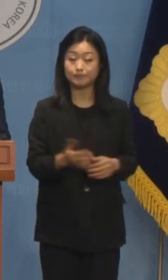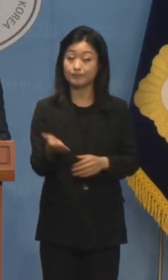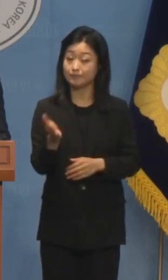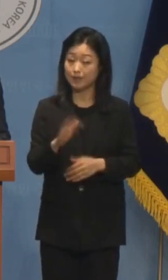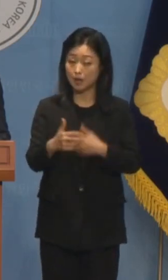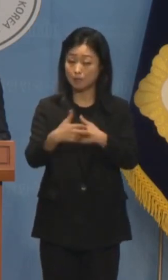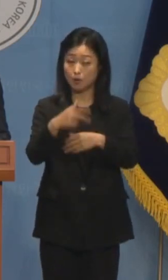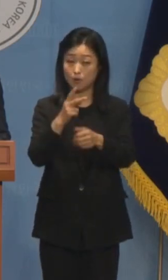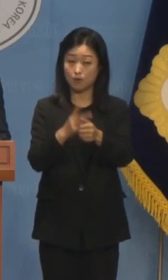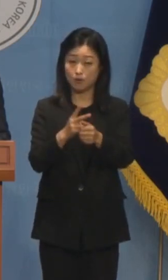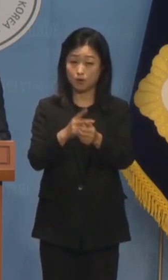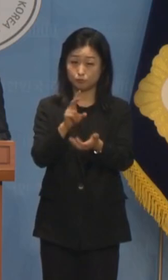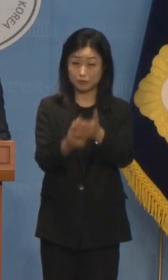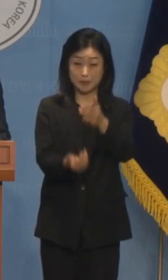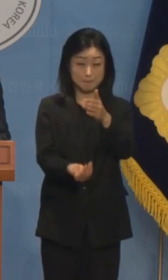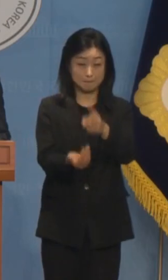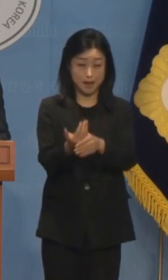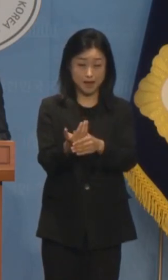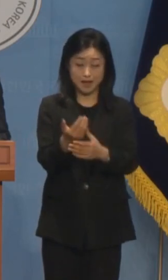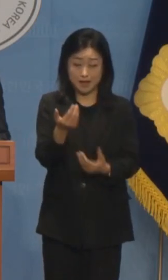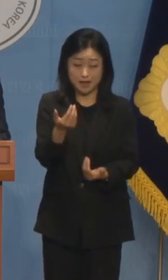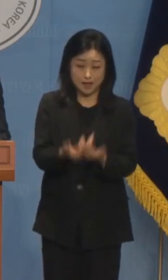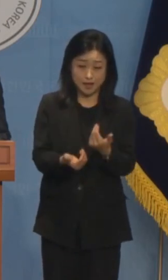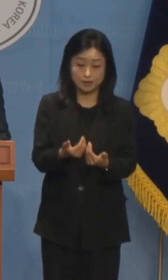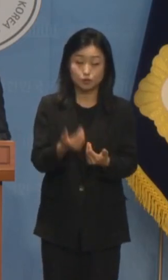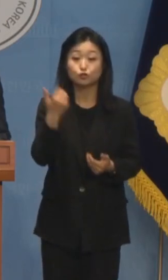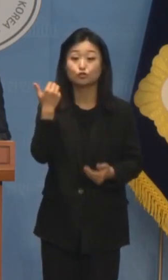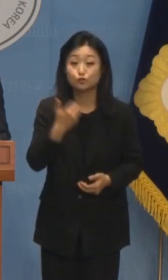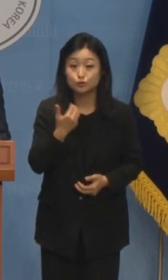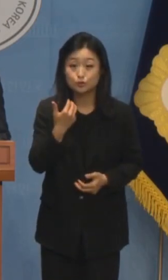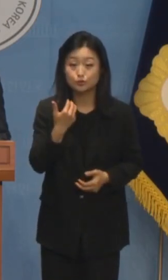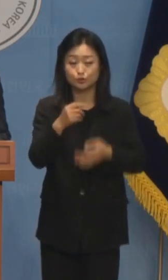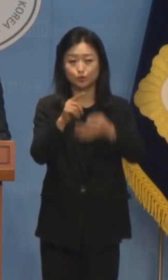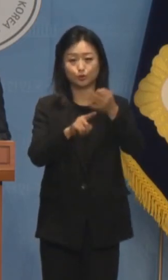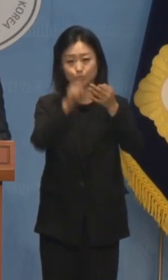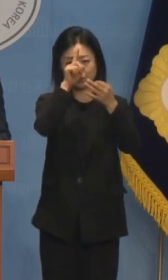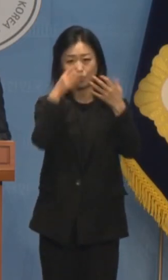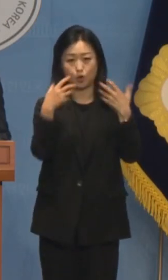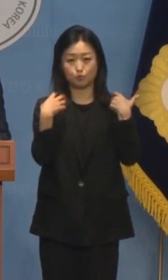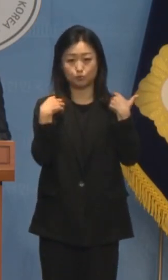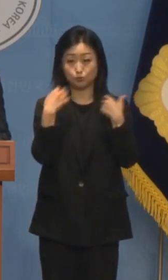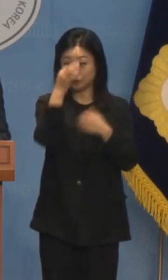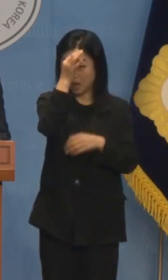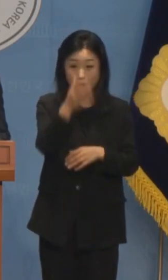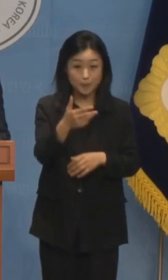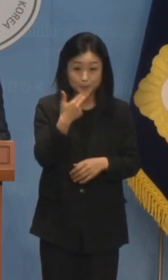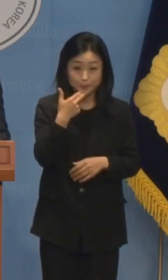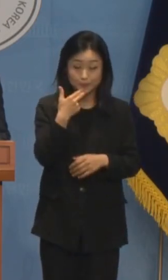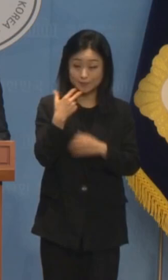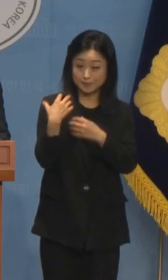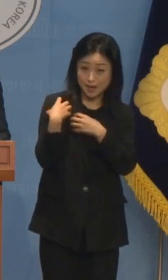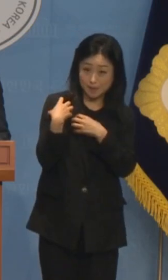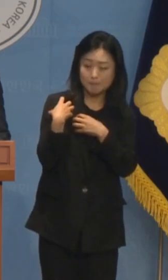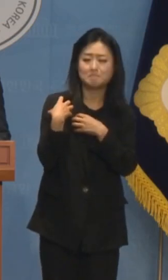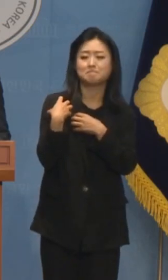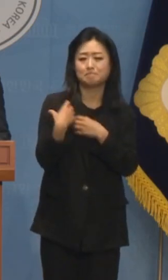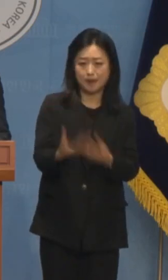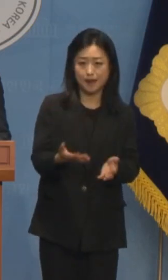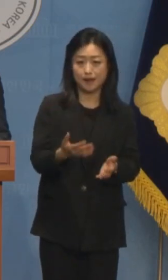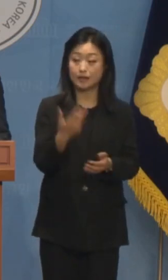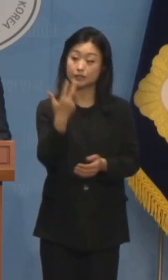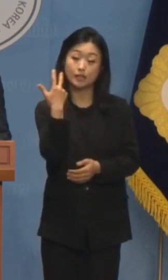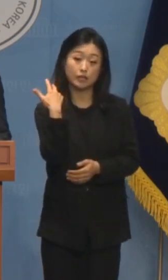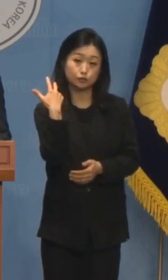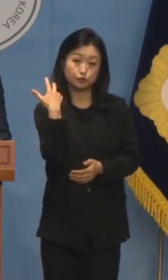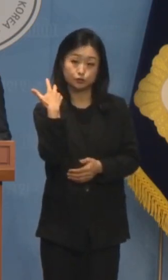만든 장본인인 윤석열 정부는 여전히 사과도 책임도 없습니다. 일주일 전